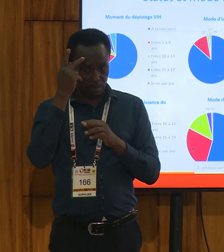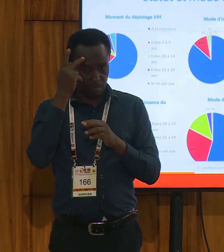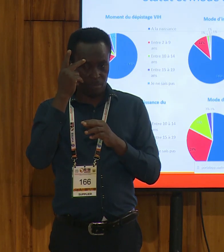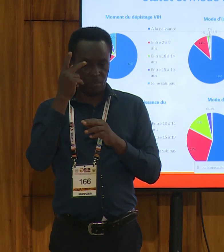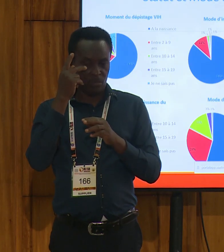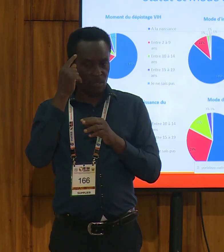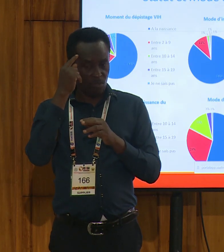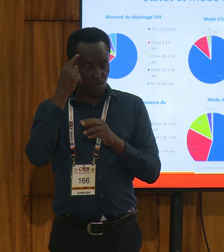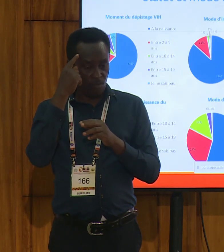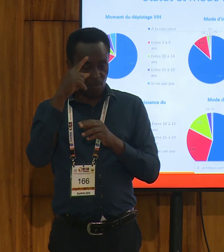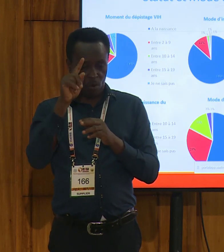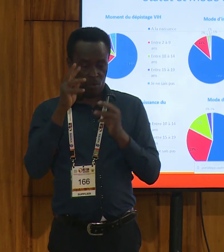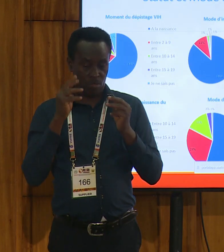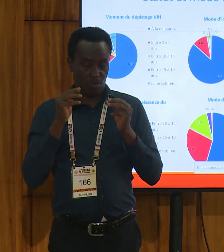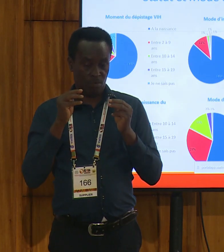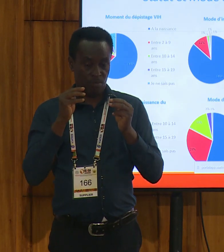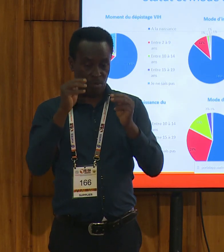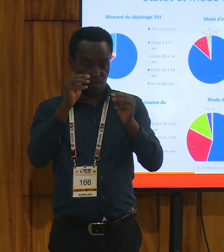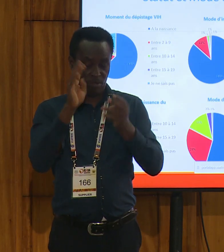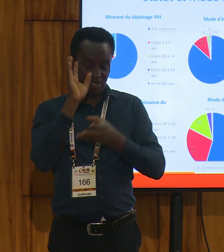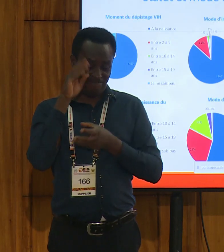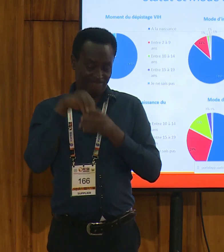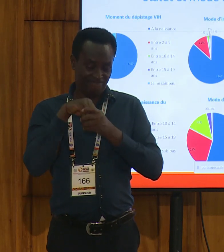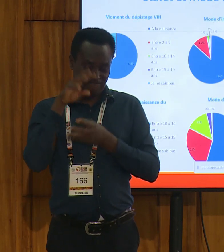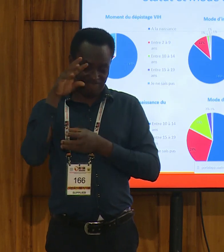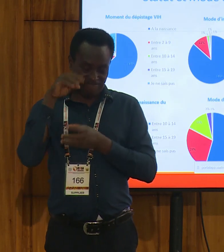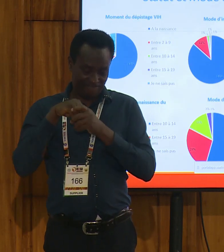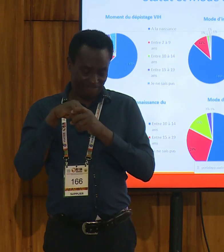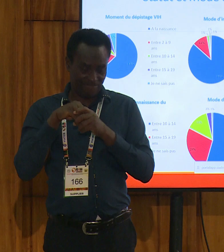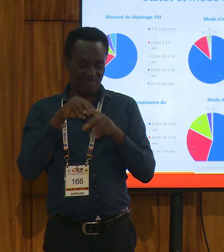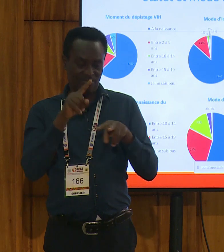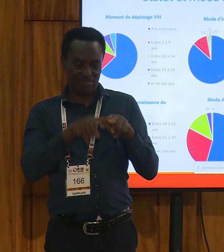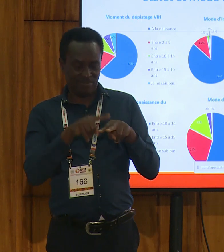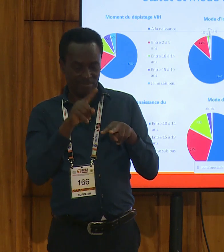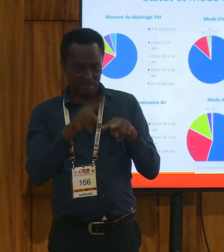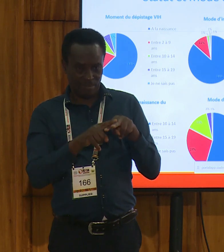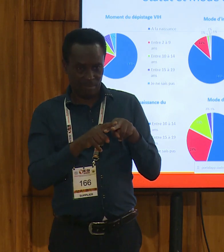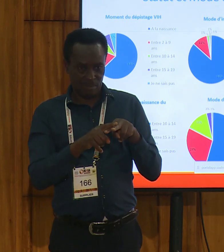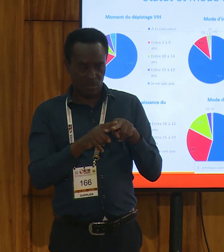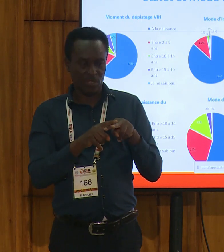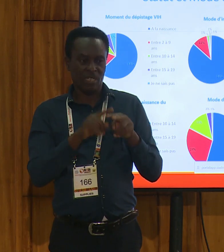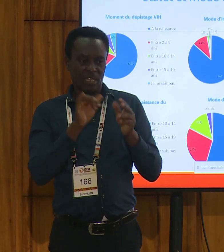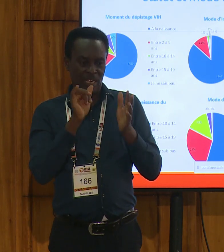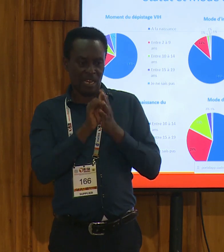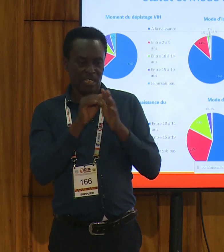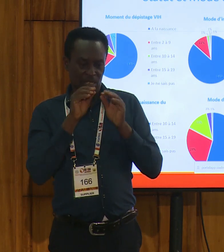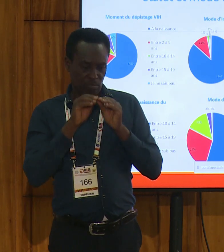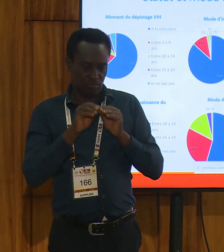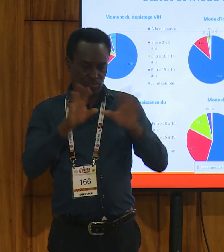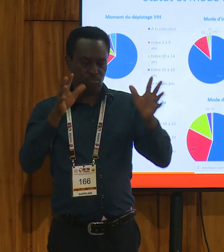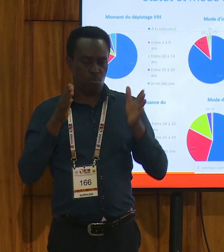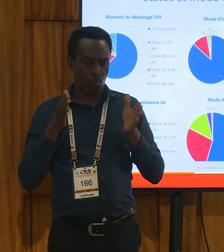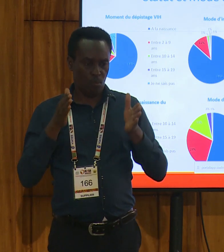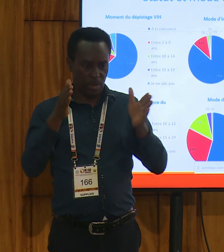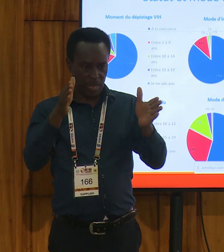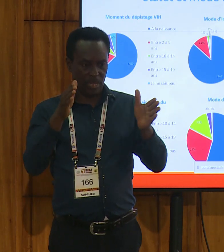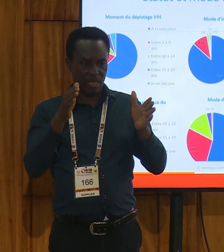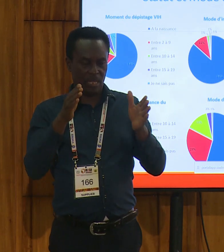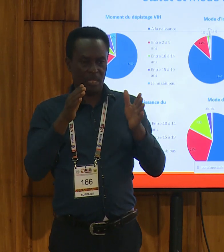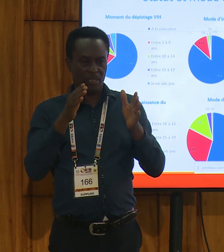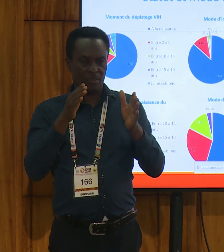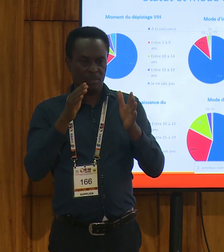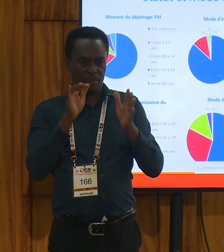Pour le mode d'infection au VIH, nous avions remarqué que la transmission de la mère à l'enfant est le mode d'infection le